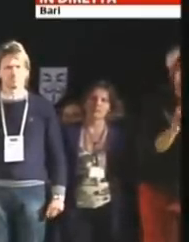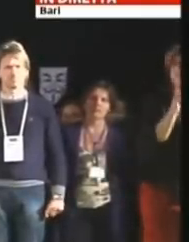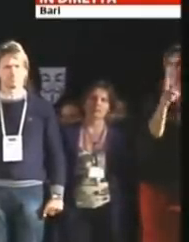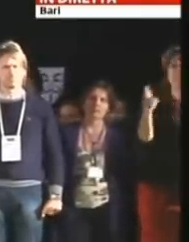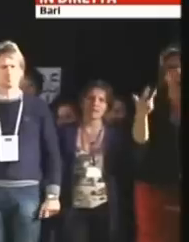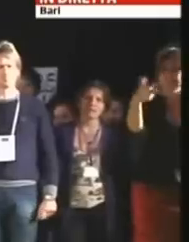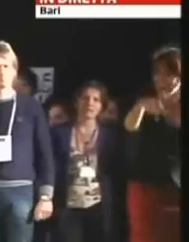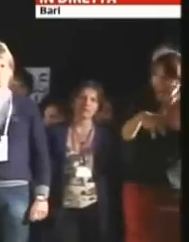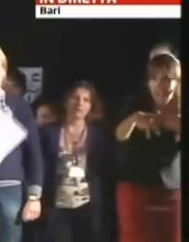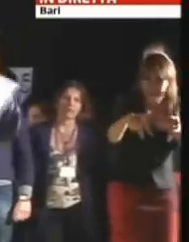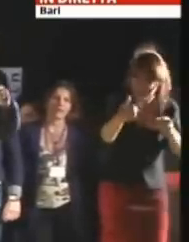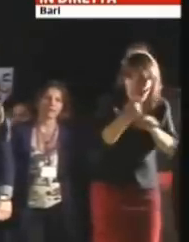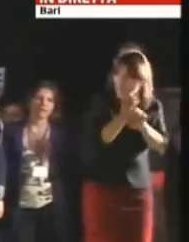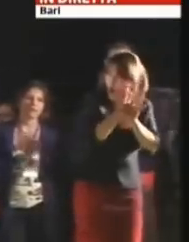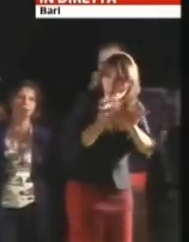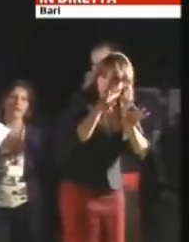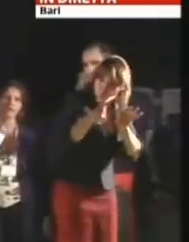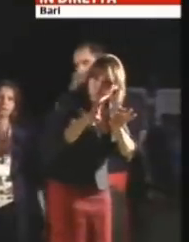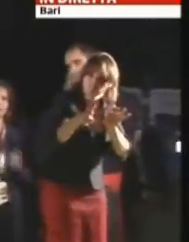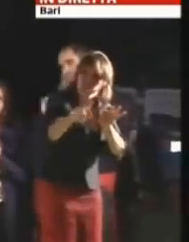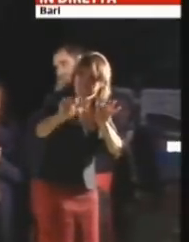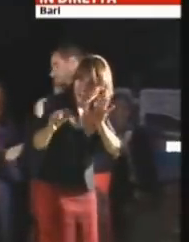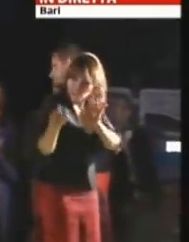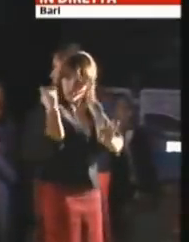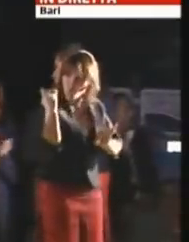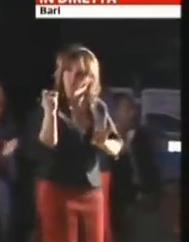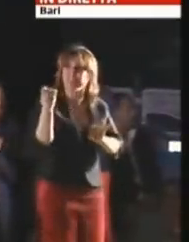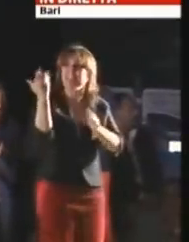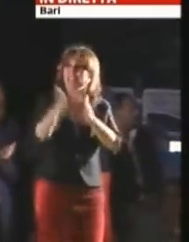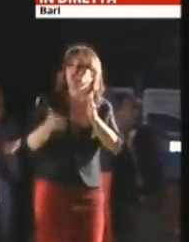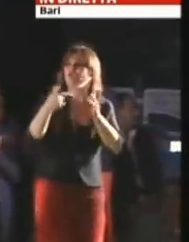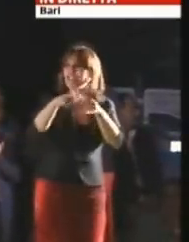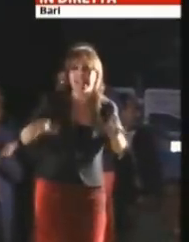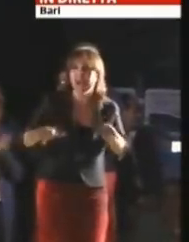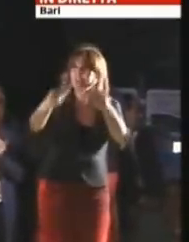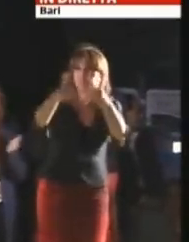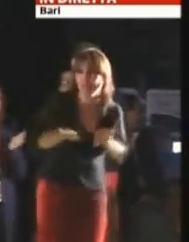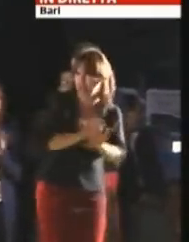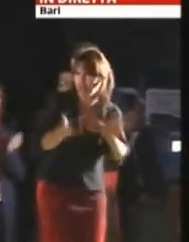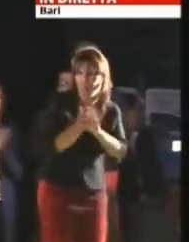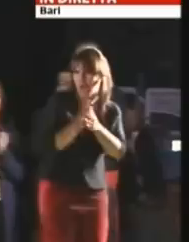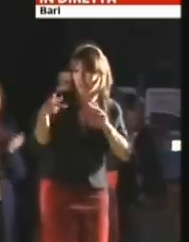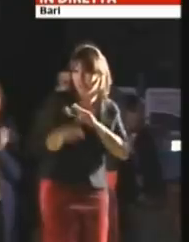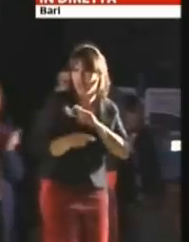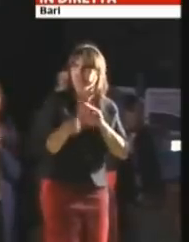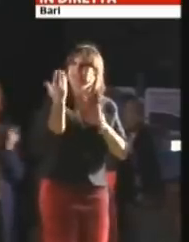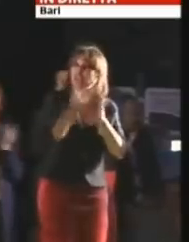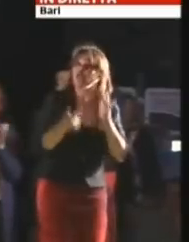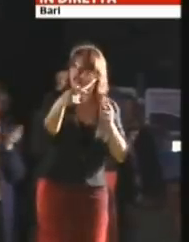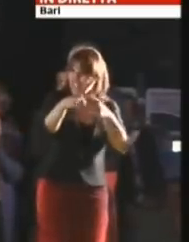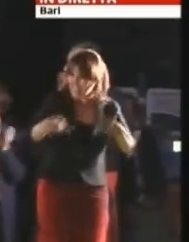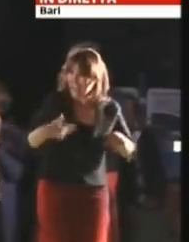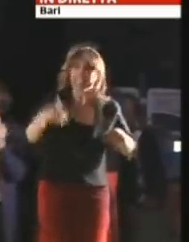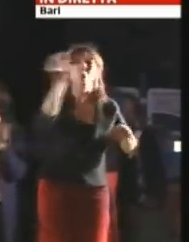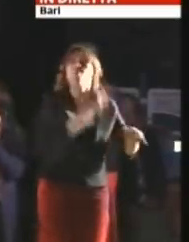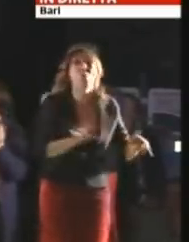reddito di cittadinanza. Il reddito di cittadinanza c'è in tutta Europa, porca puttana, tranne che da noi. E